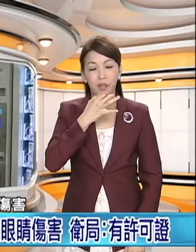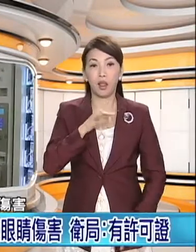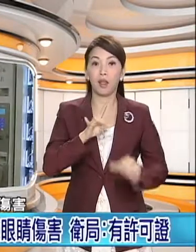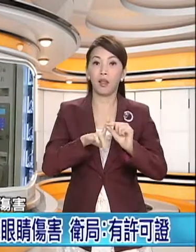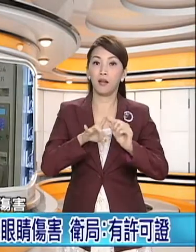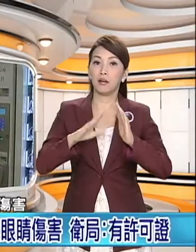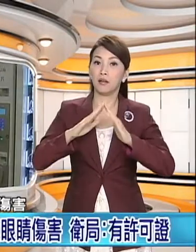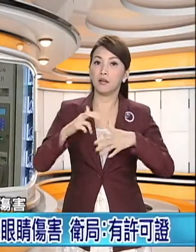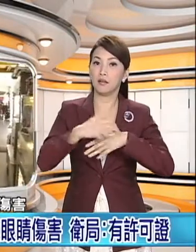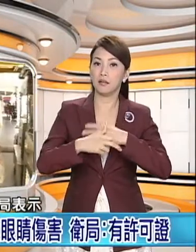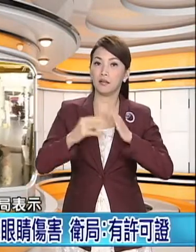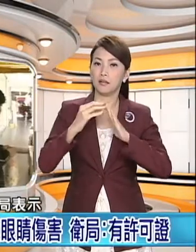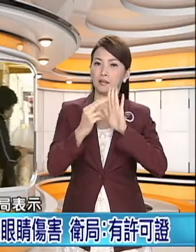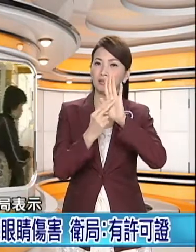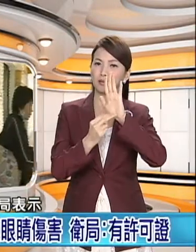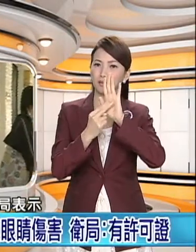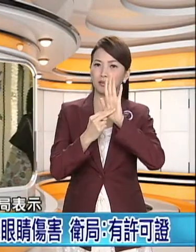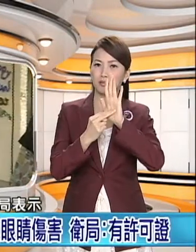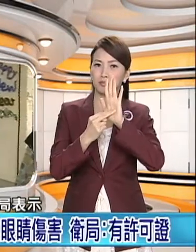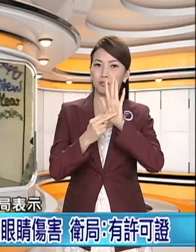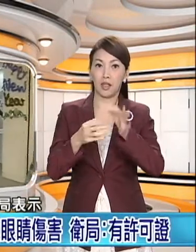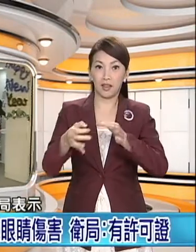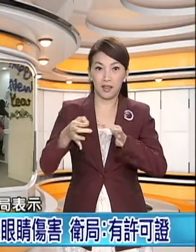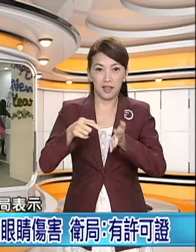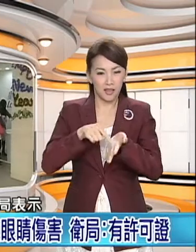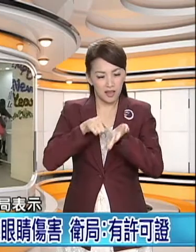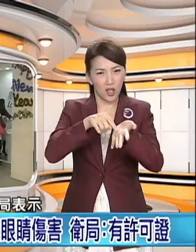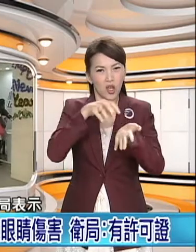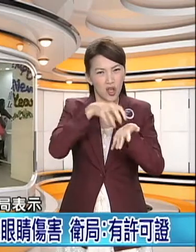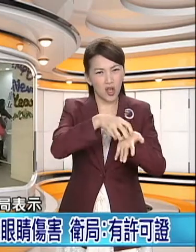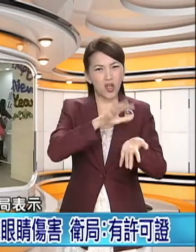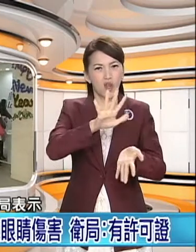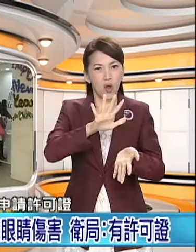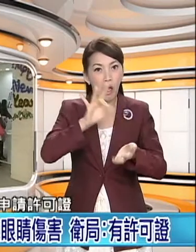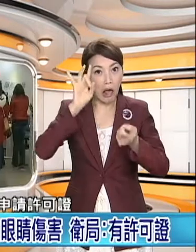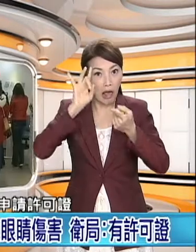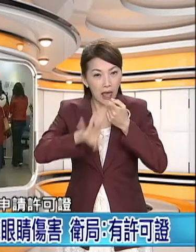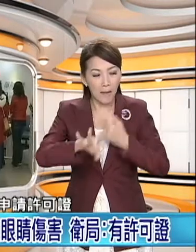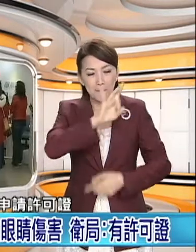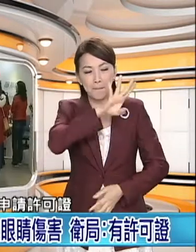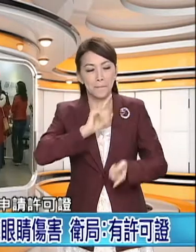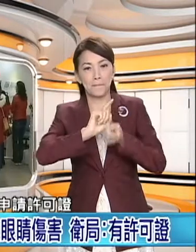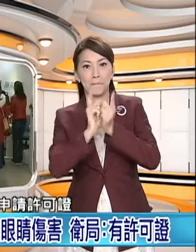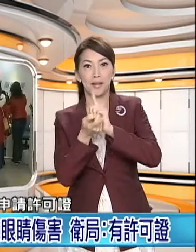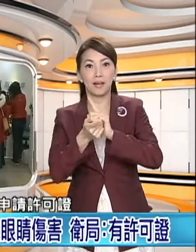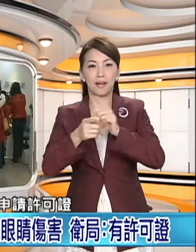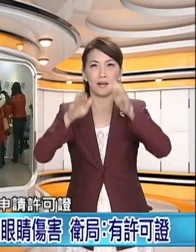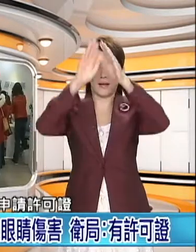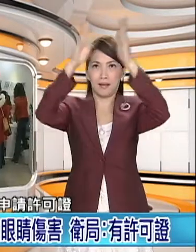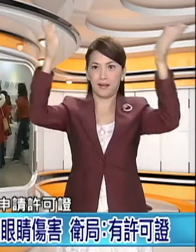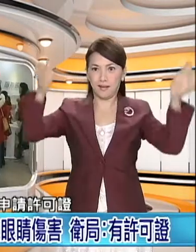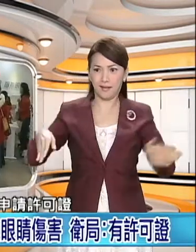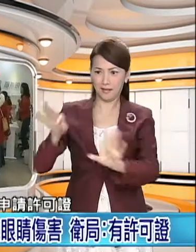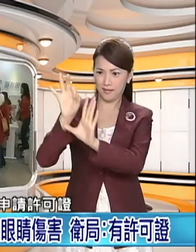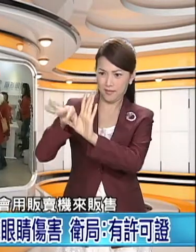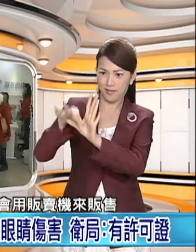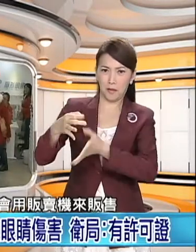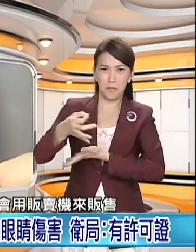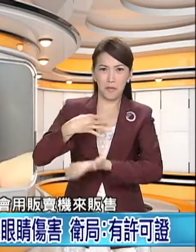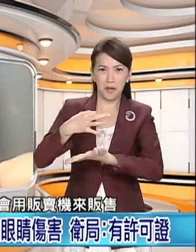伤害。台中市卫生局则是表示，当初业者有申请许可证，只是没料到会